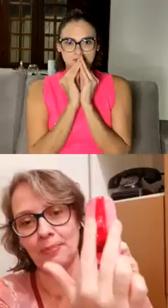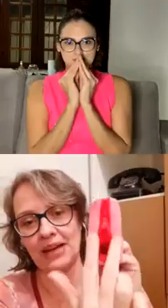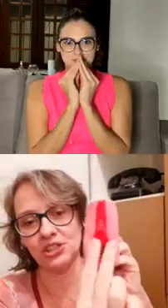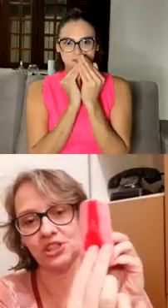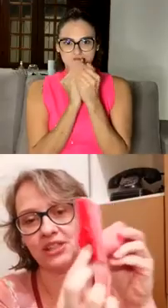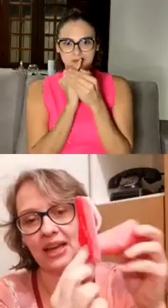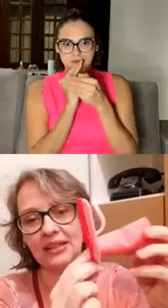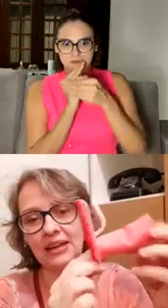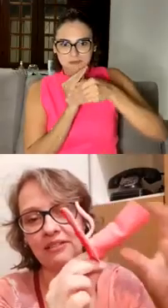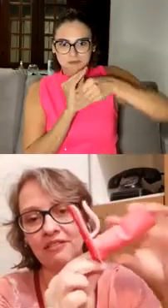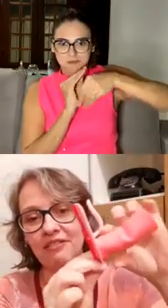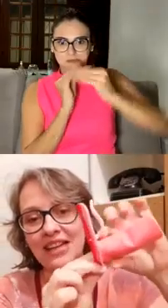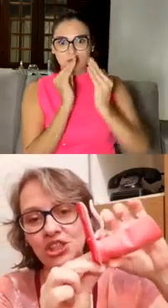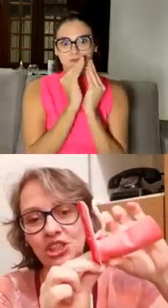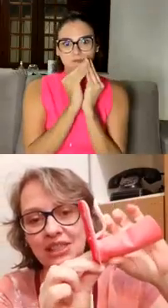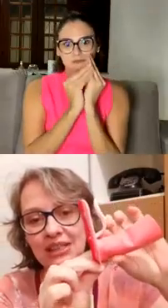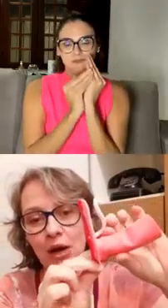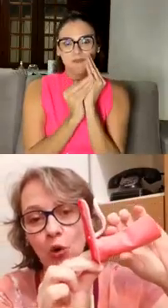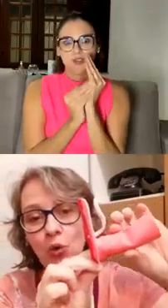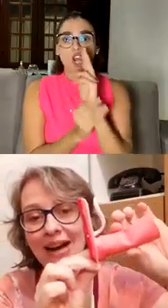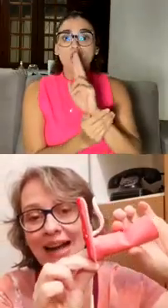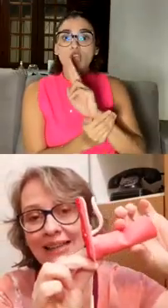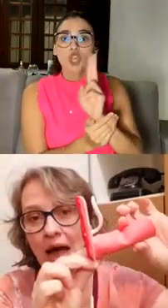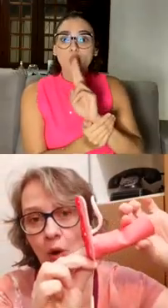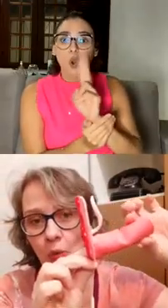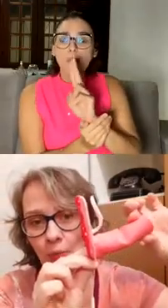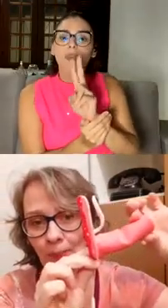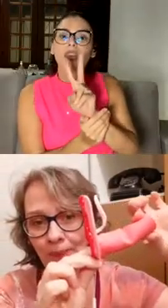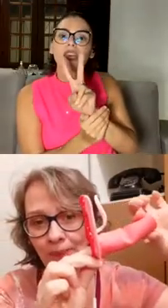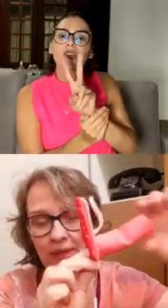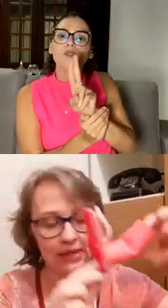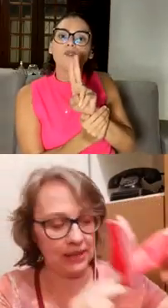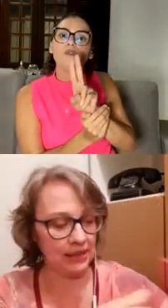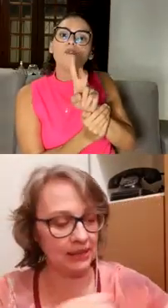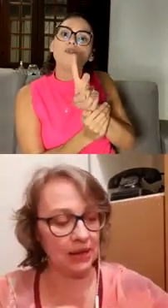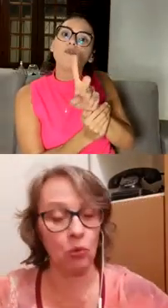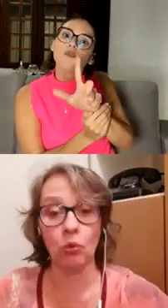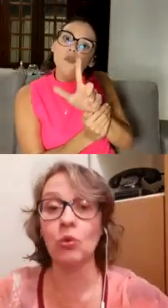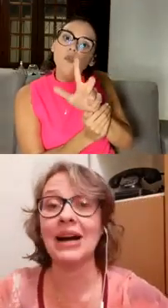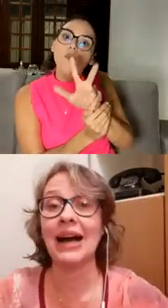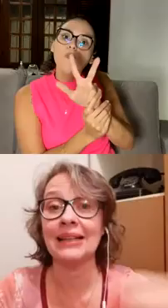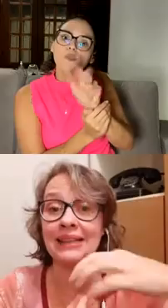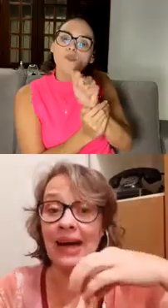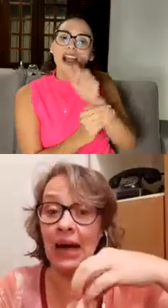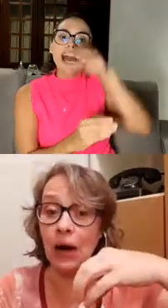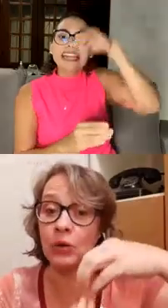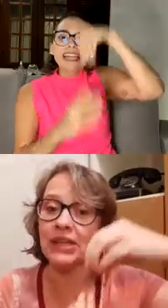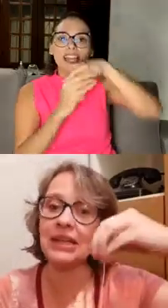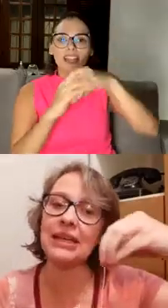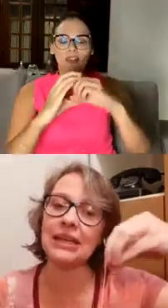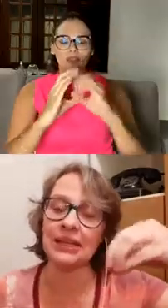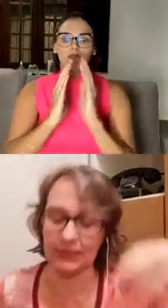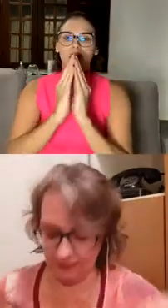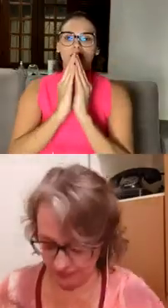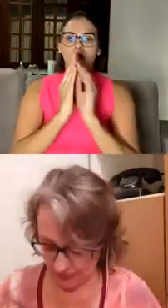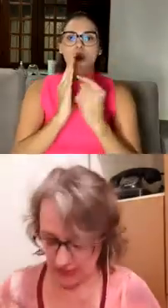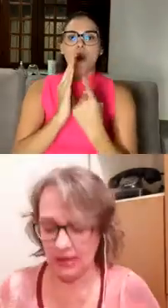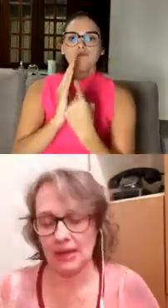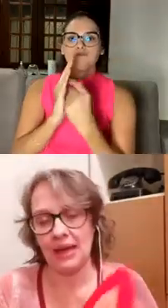Vulva, a parte externa. Vagina, o canal. Então, o canal que